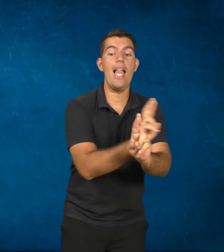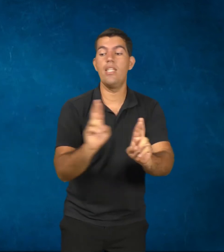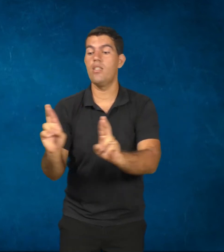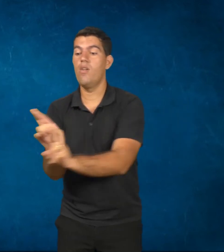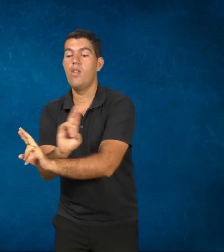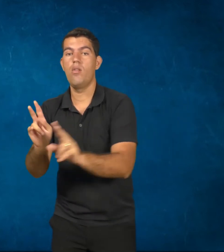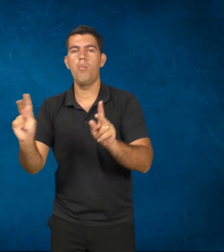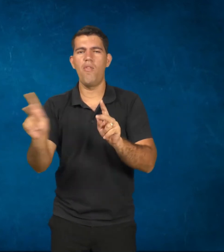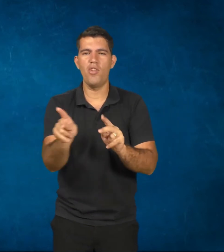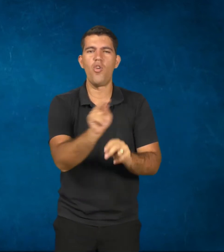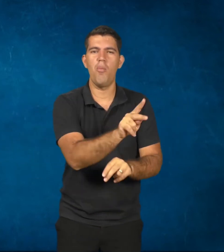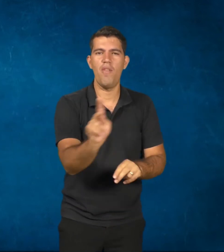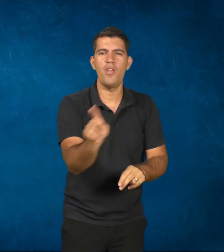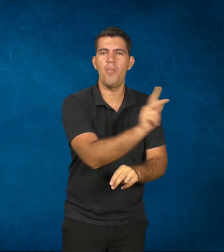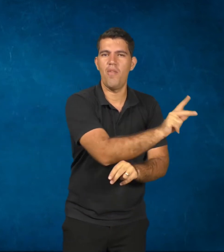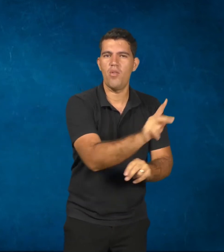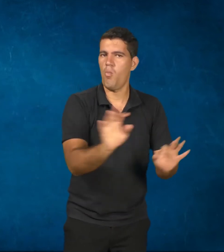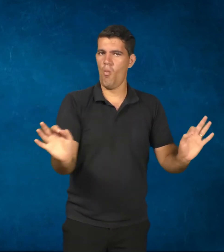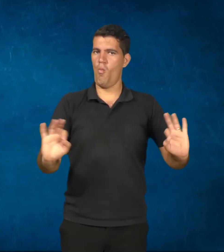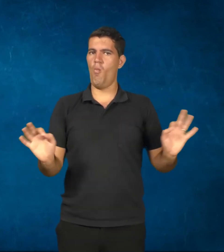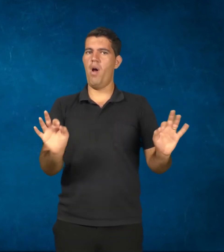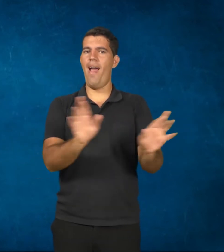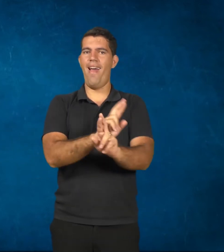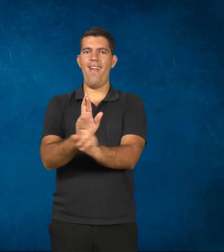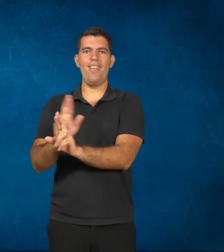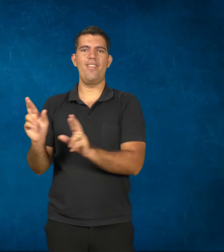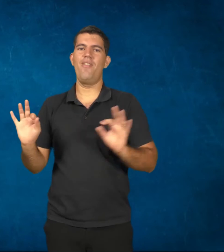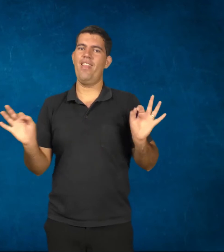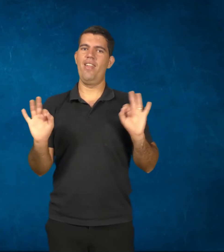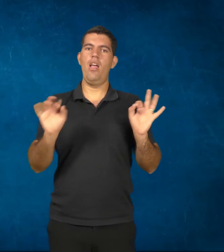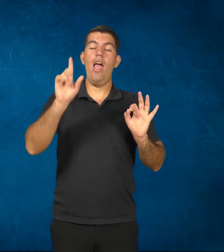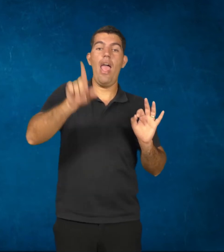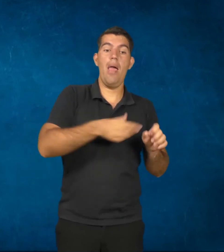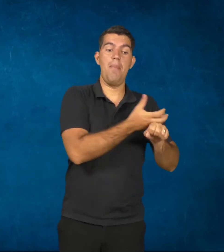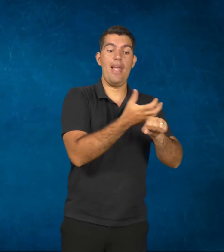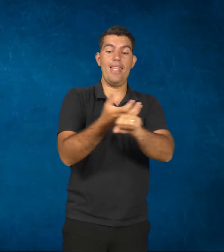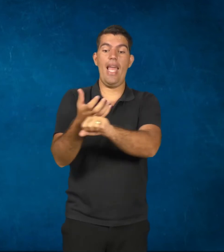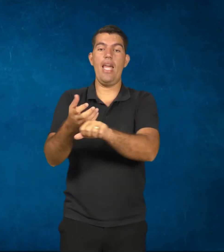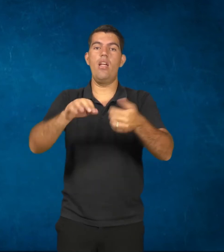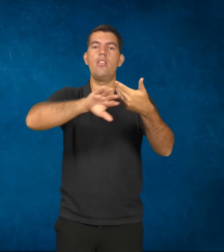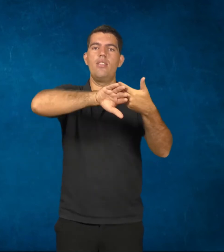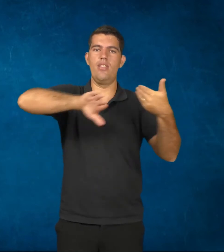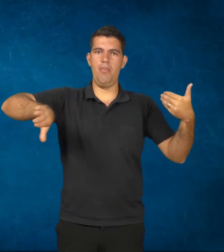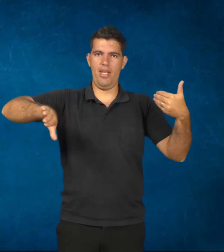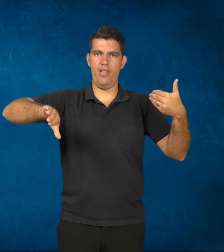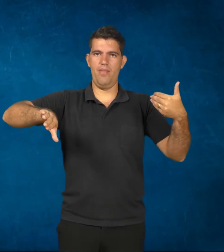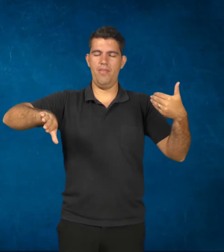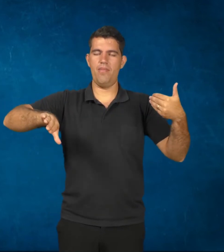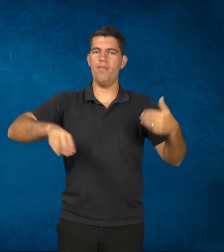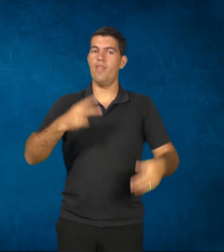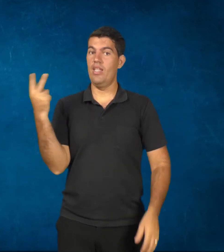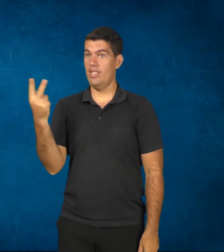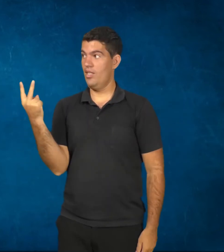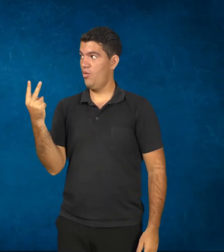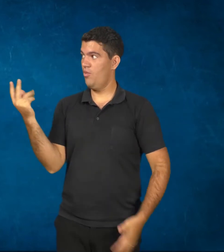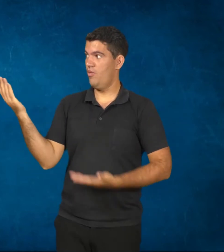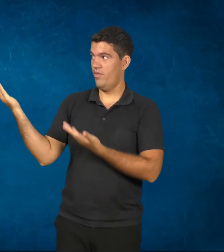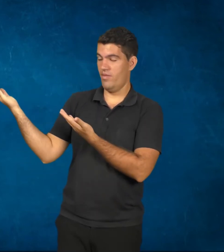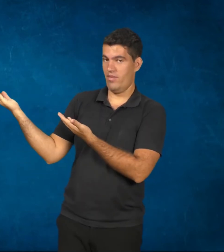entre os professores. São apresentadas como matérias independentes uma das outras. Na pluridisciplinaridade, a